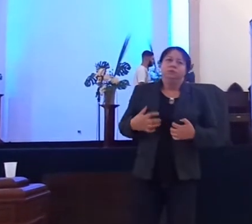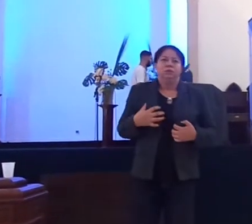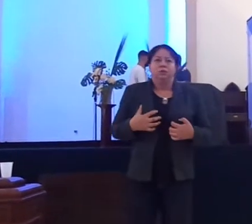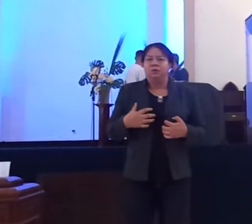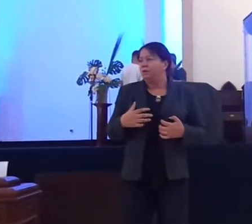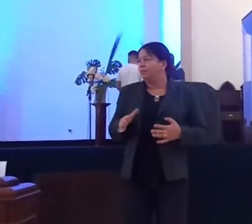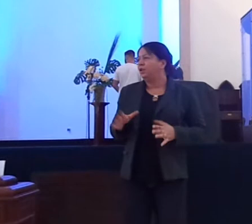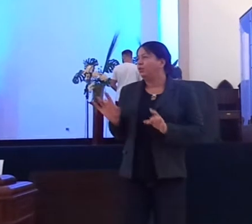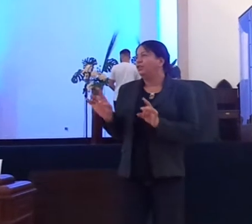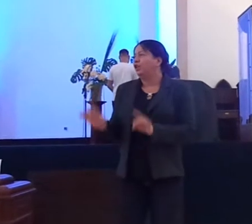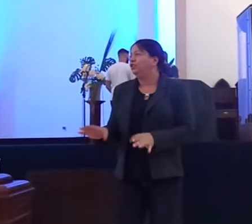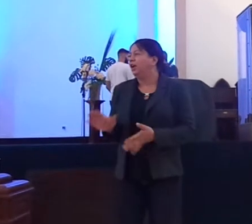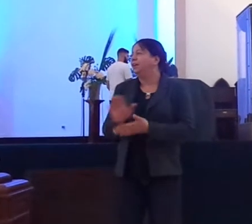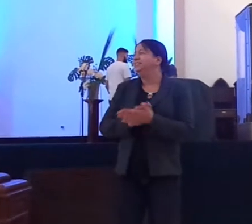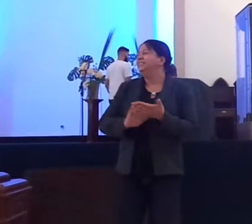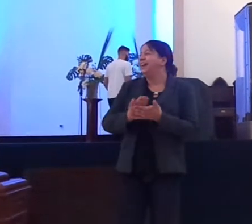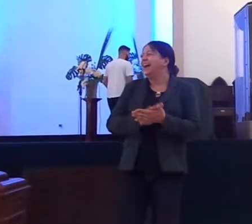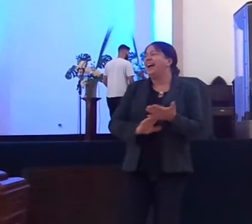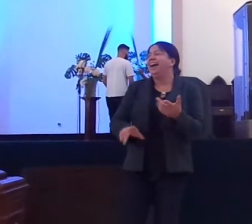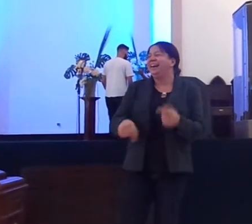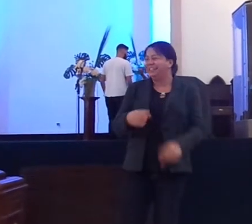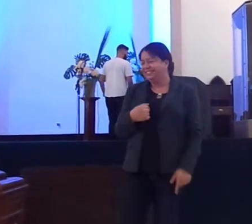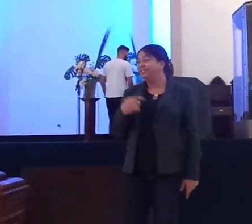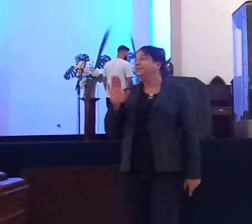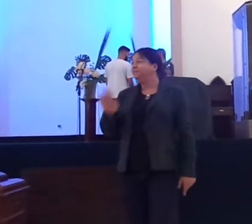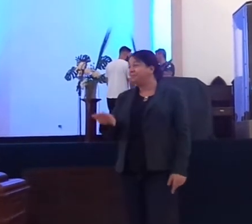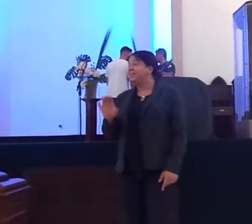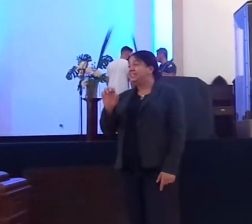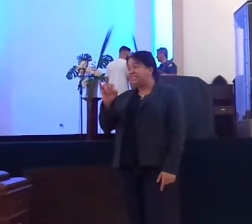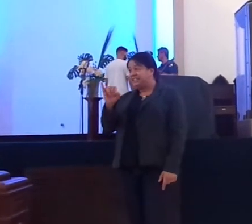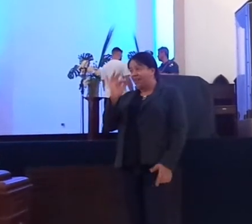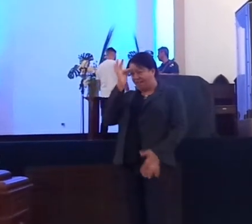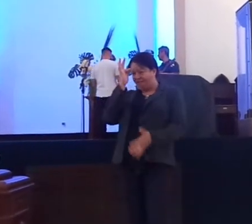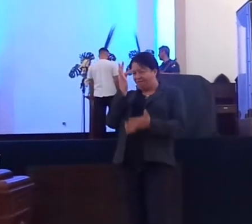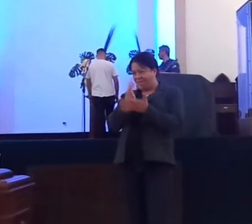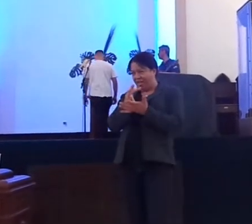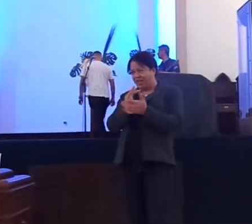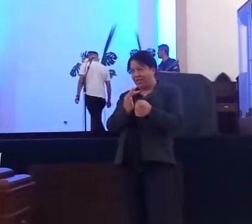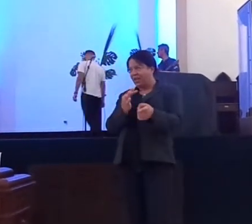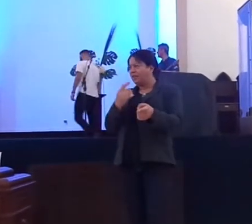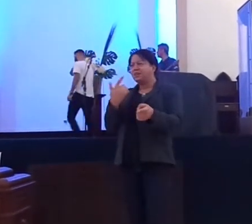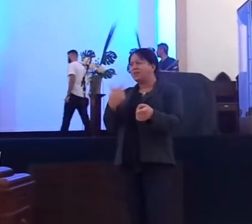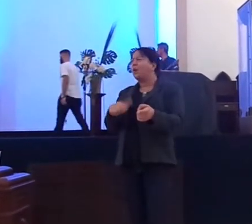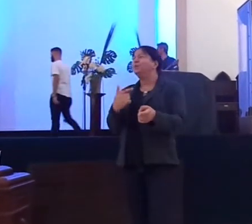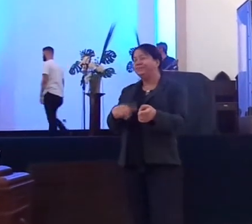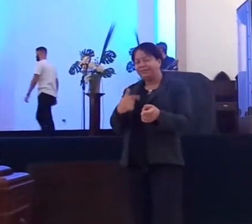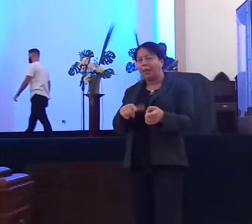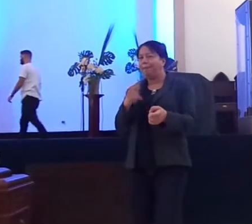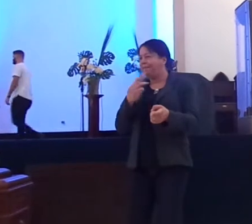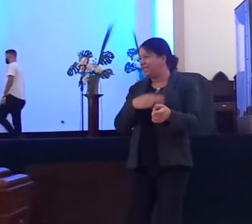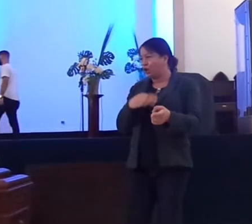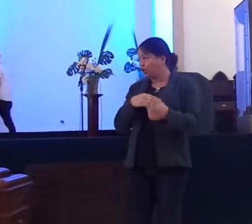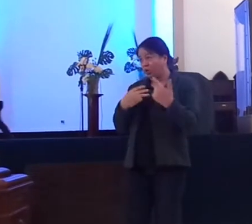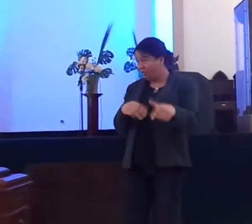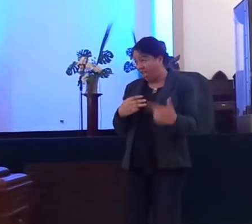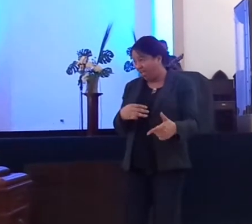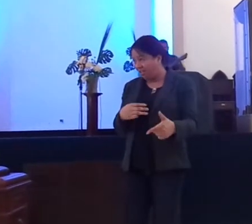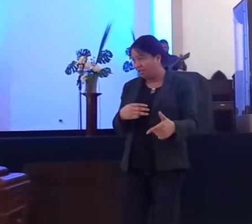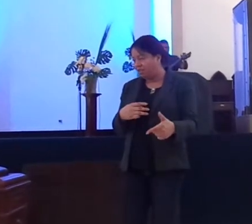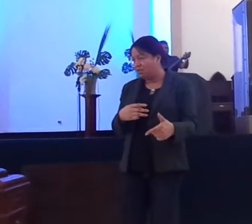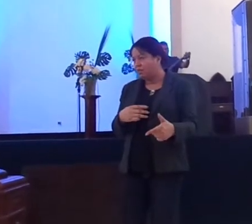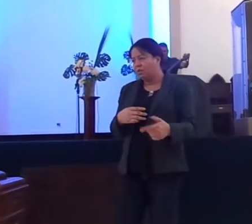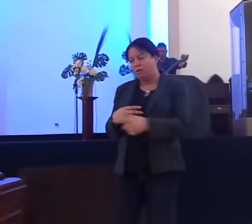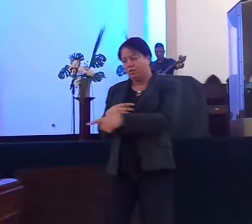ninguém. Então, se a fé não tem atos de misericórdia, ela é uma